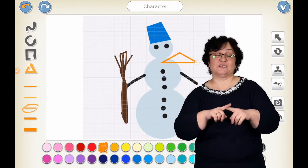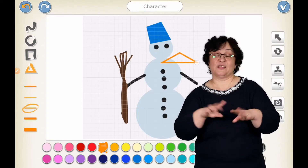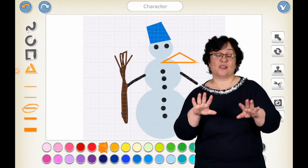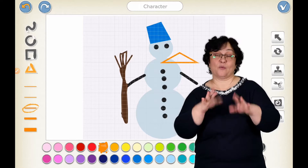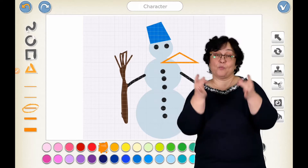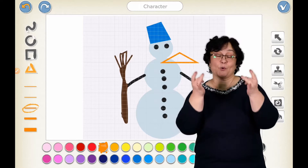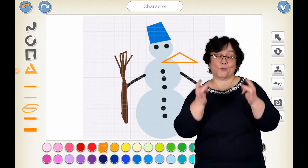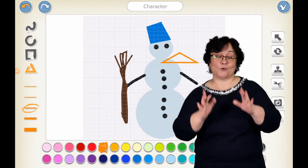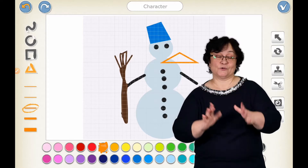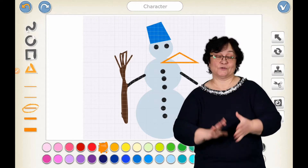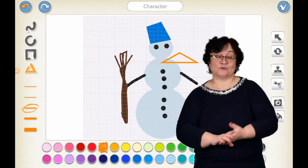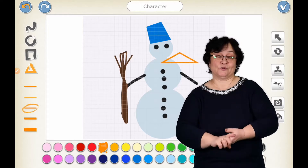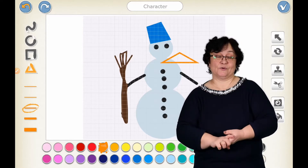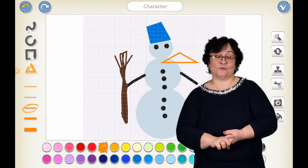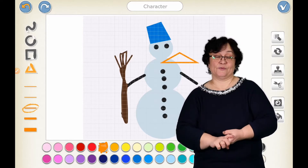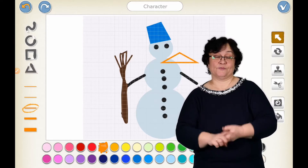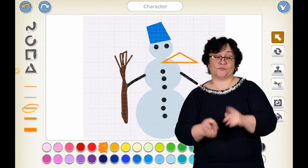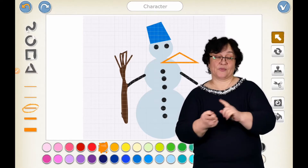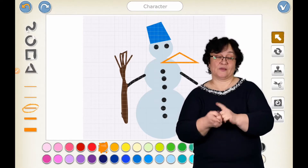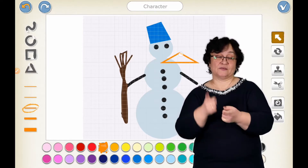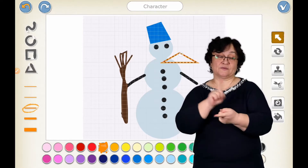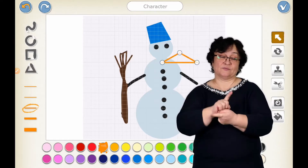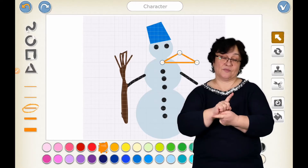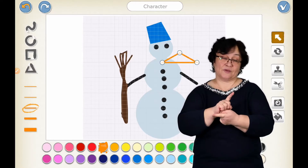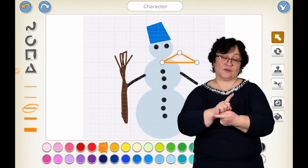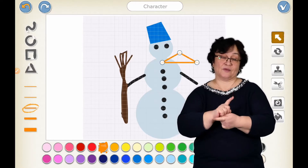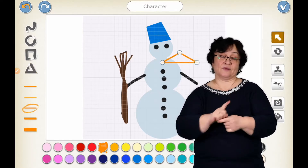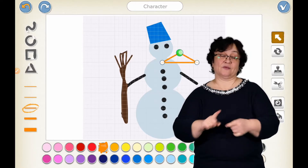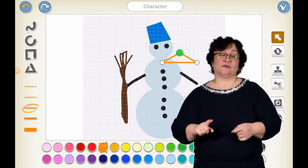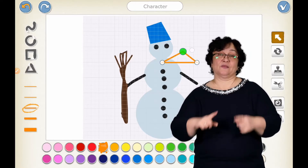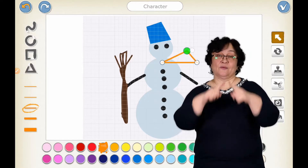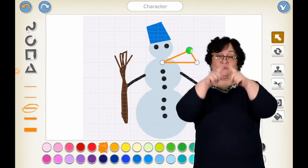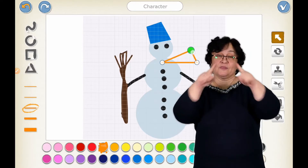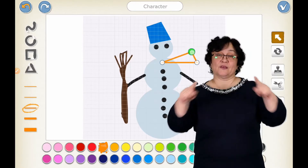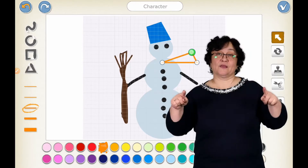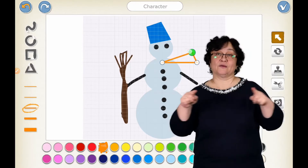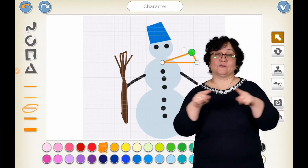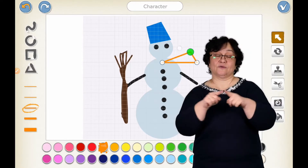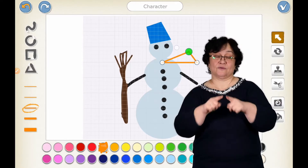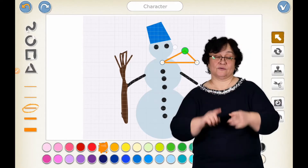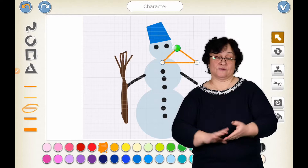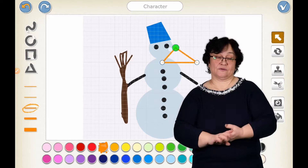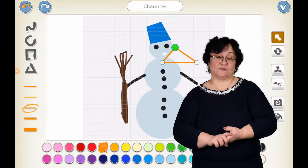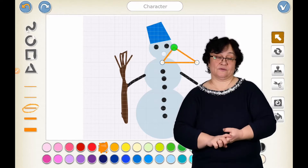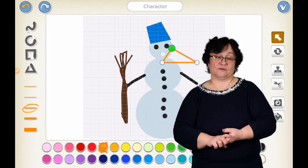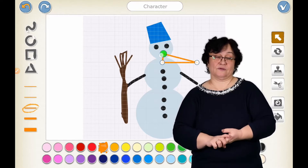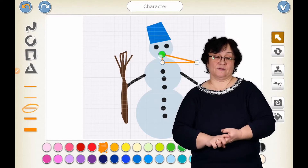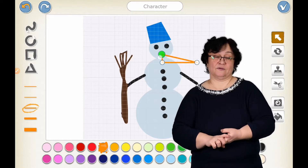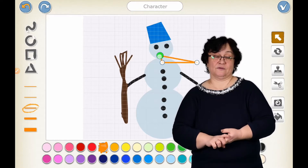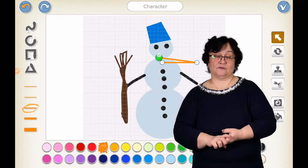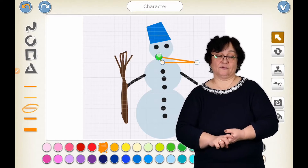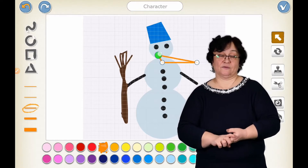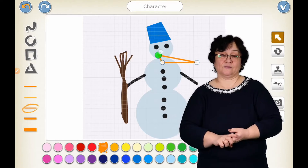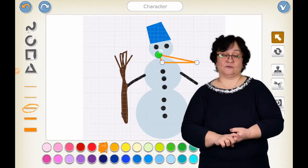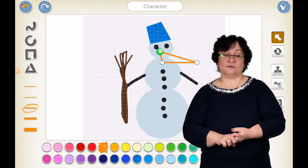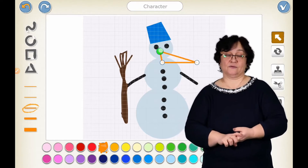Це не так вже просто. Змінимо трикутник, так як він нам повинен бути.